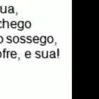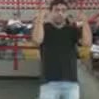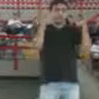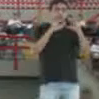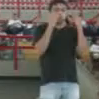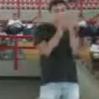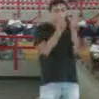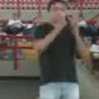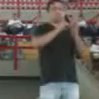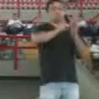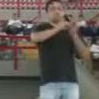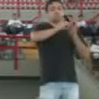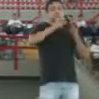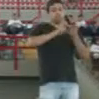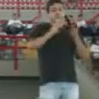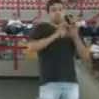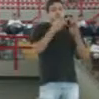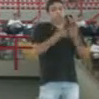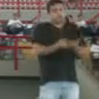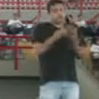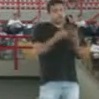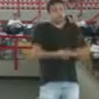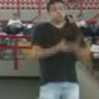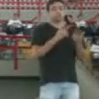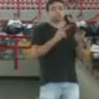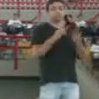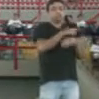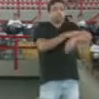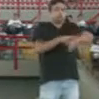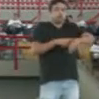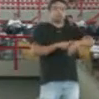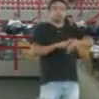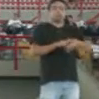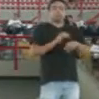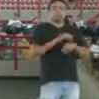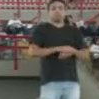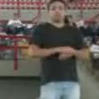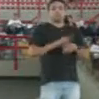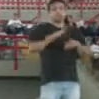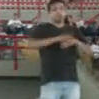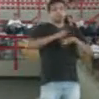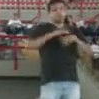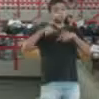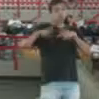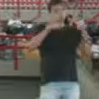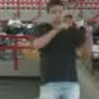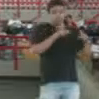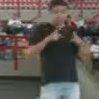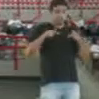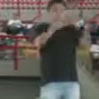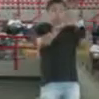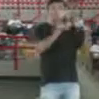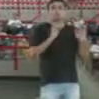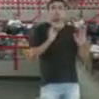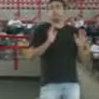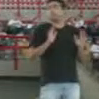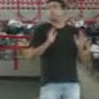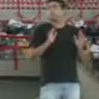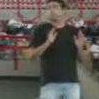fechado. Na paciência, no sossego, ele trabalha.